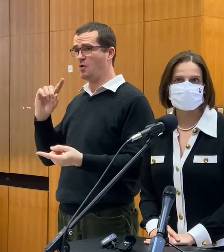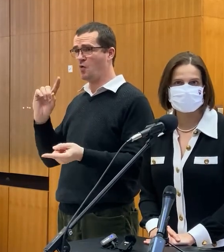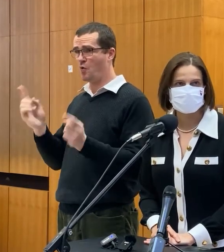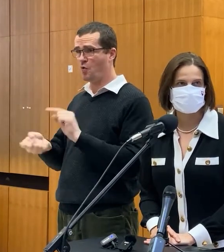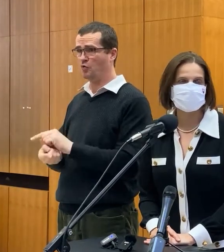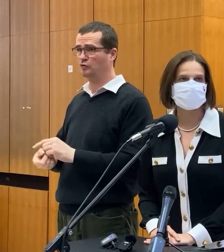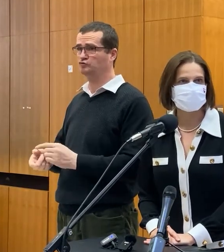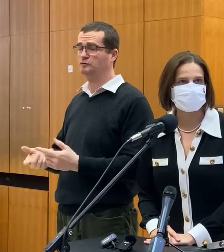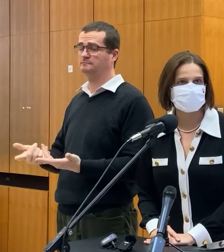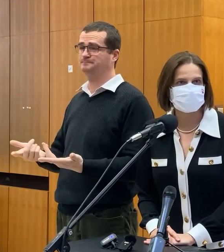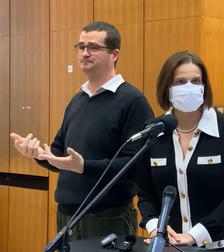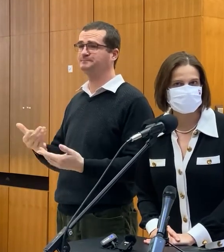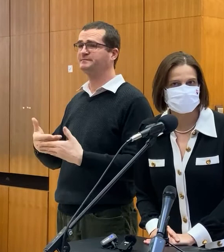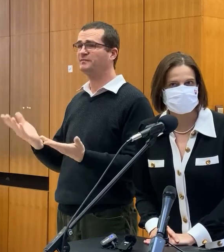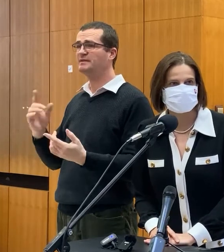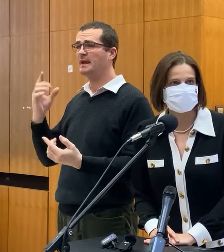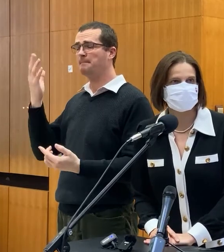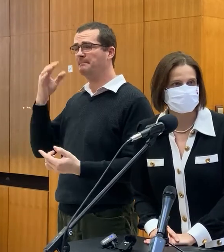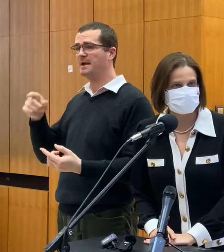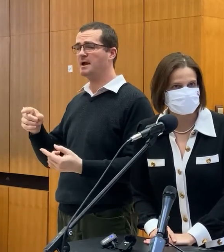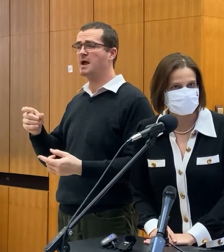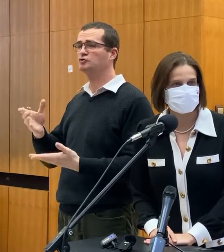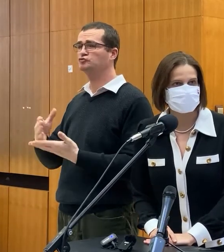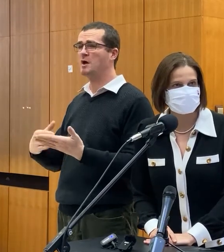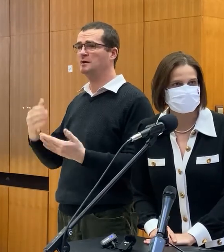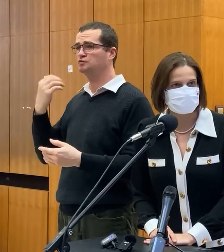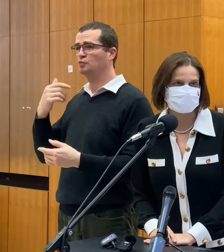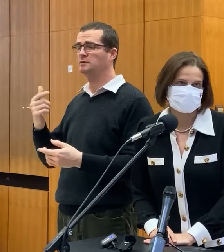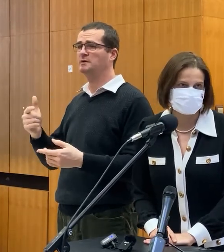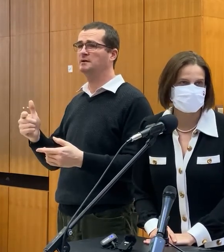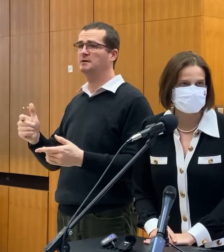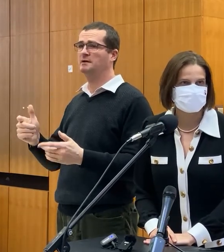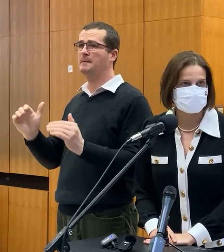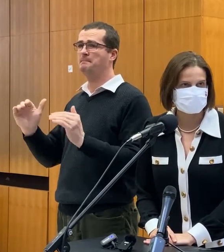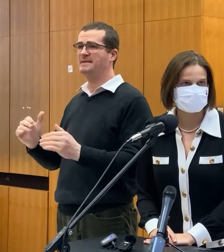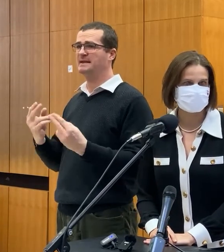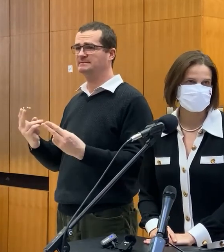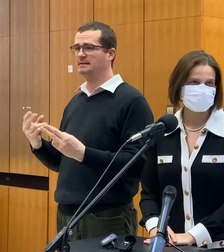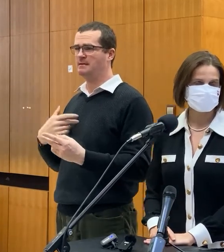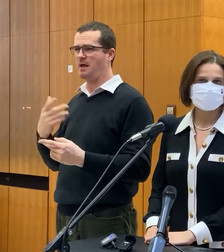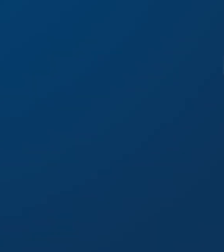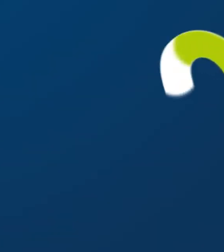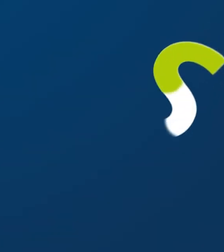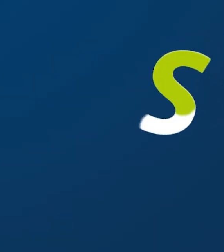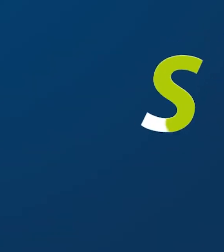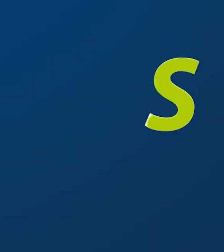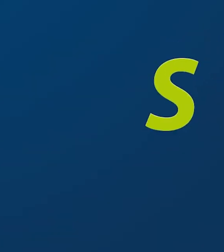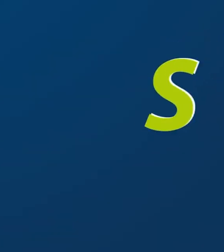Veď hádam, keď bude verejná mienka o tom, že časť obyvateľstva je menej cená, tak sa tým nebudeme riadiť.